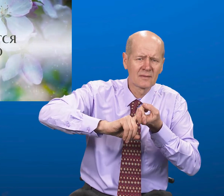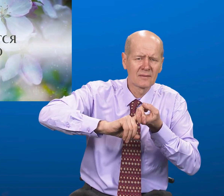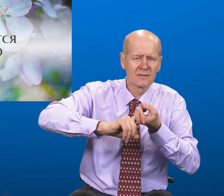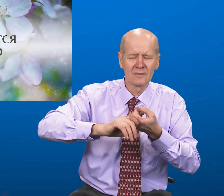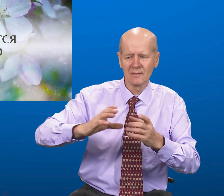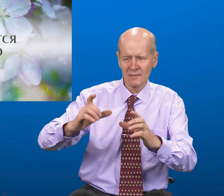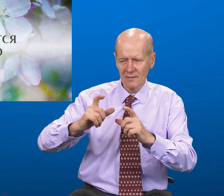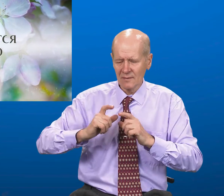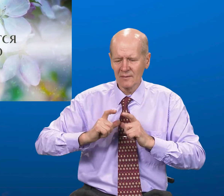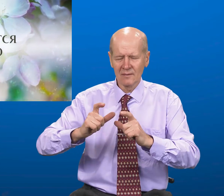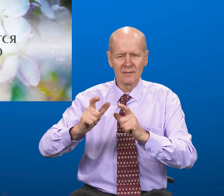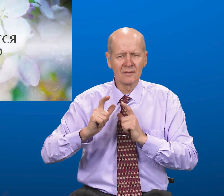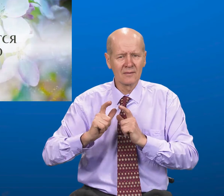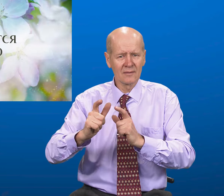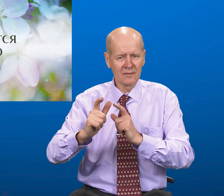И